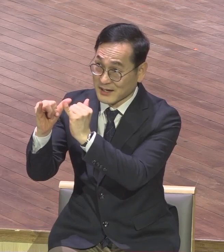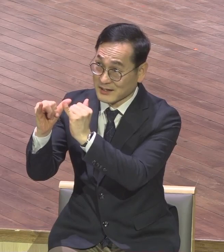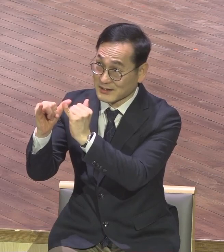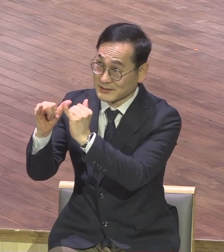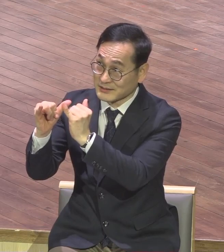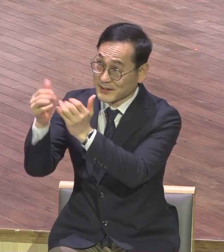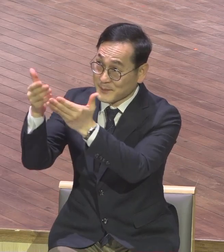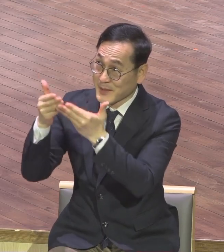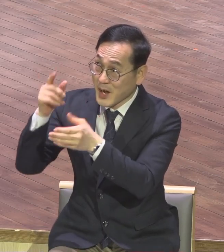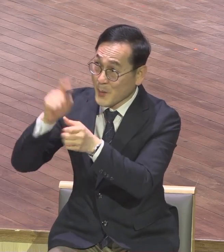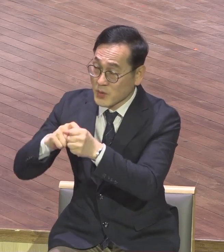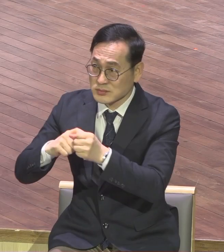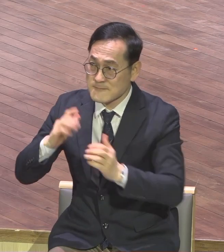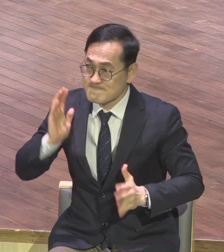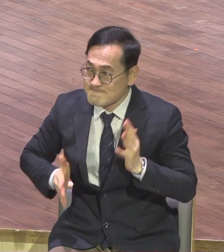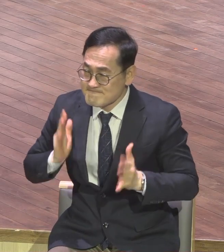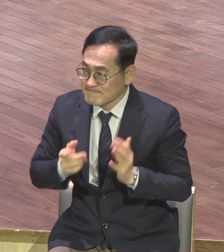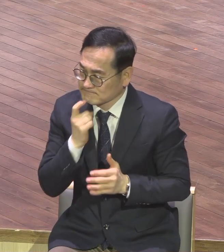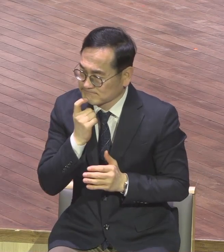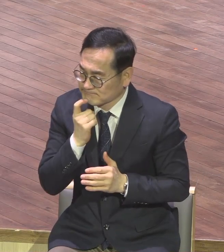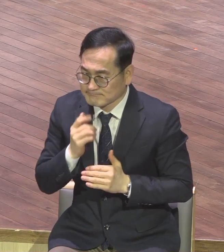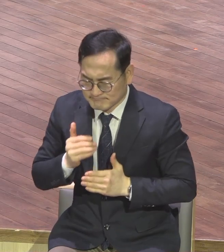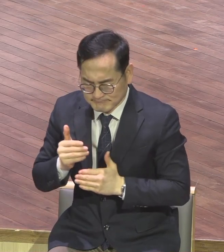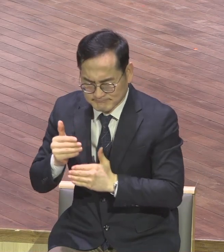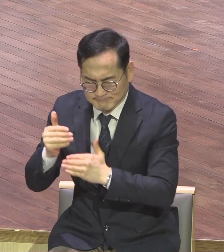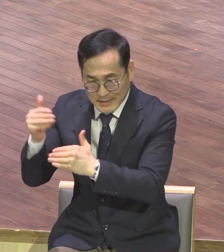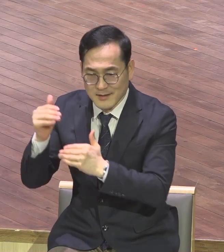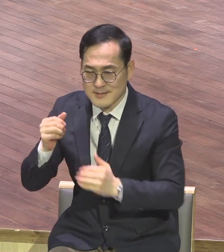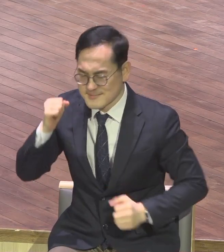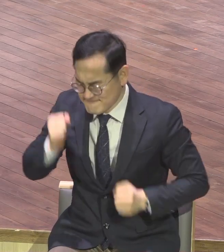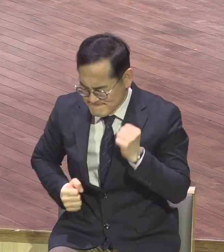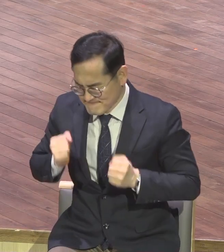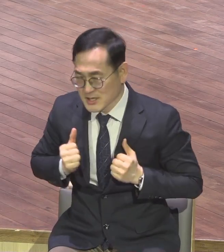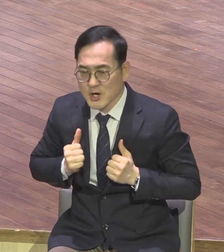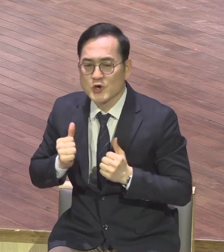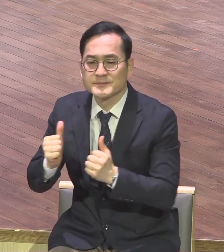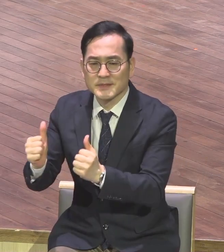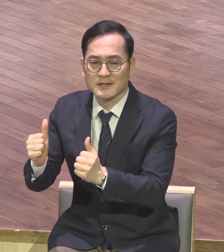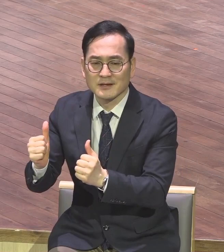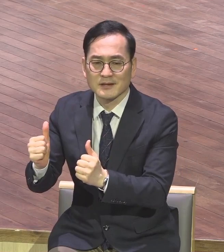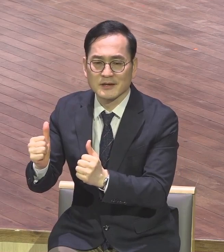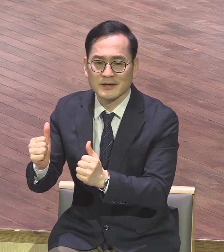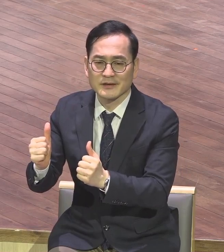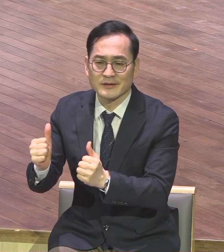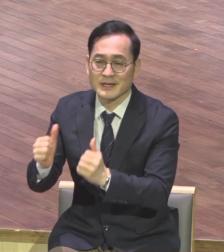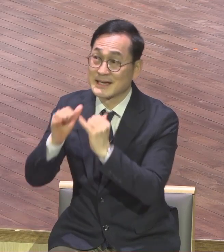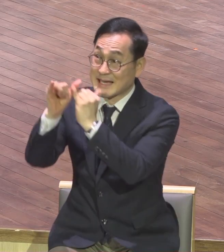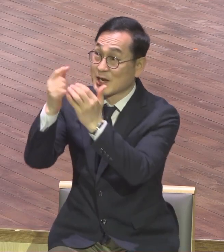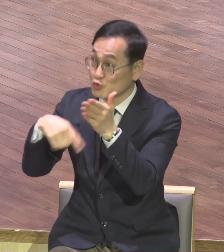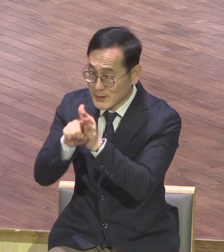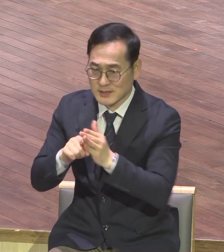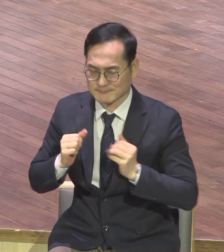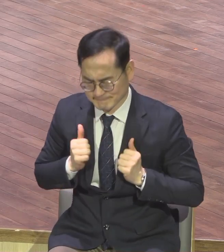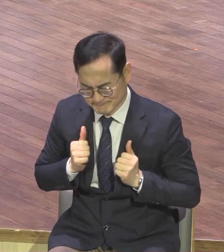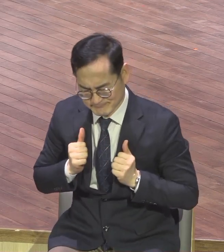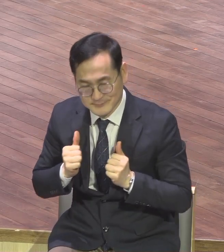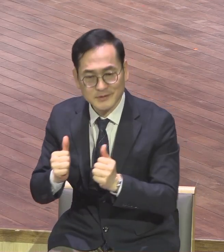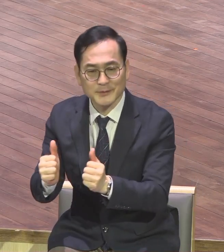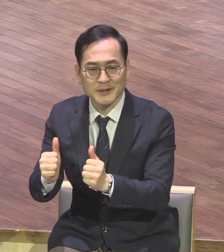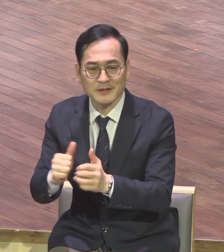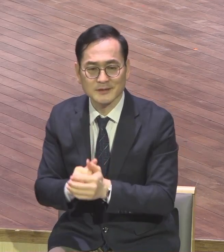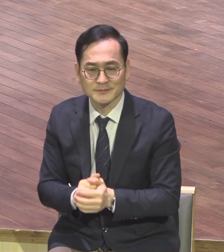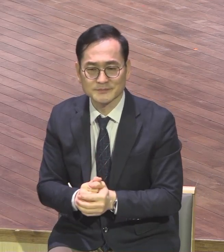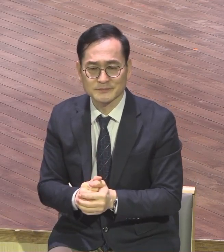달려간다. 주저주저하고 기어가는 것이 아니라 달려간다. 여러분의 삶을 주위에서 봐도